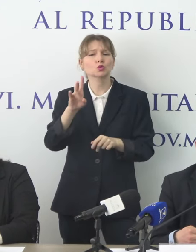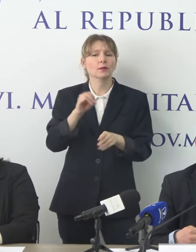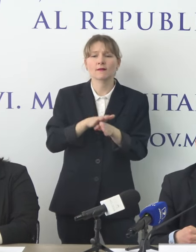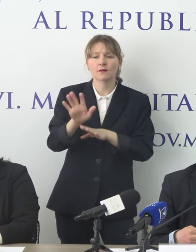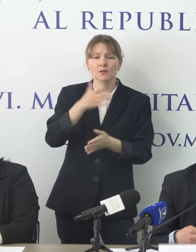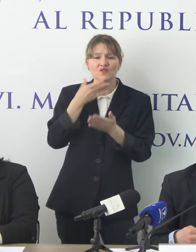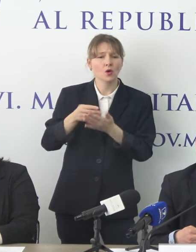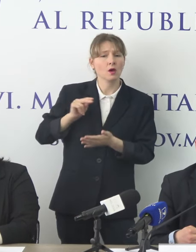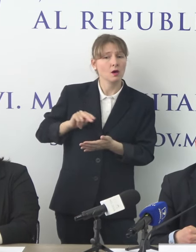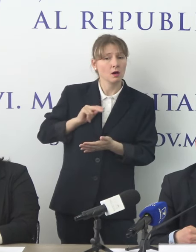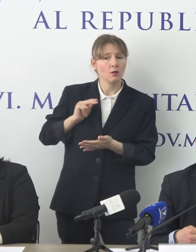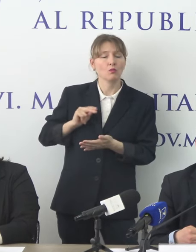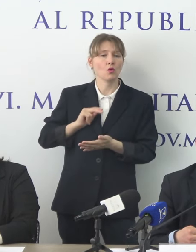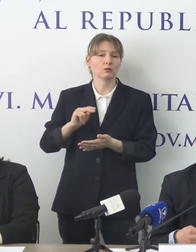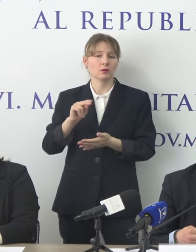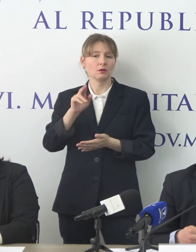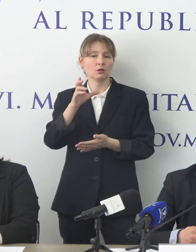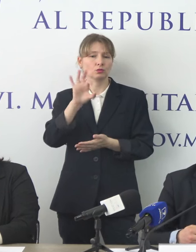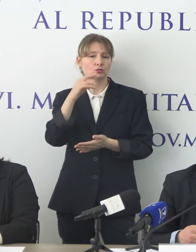linie și, de fapt, era de...